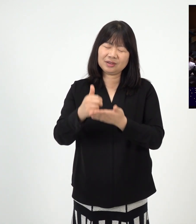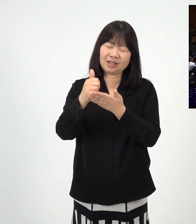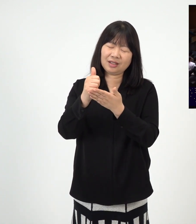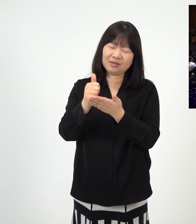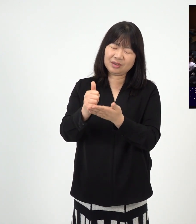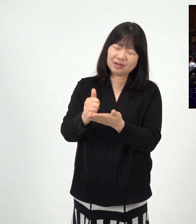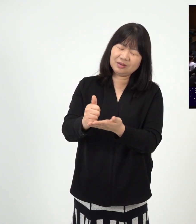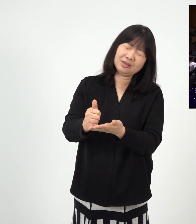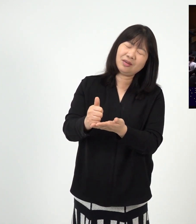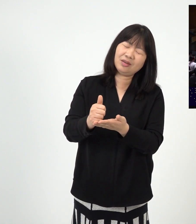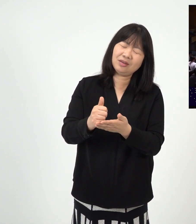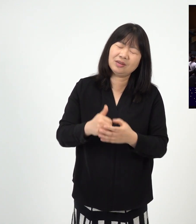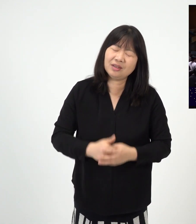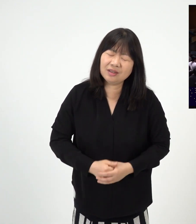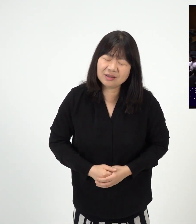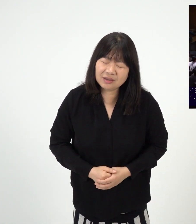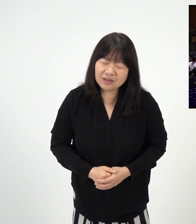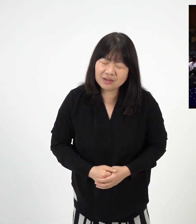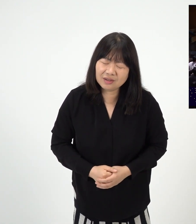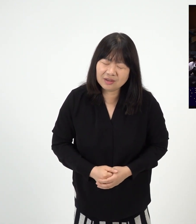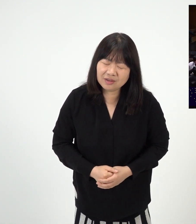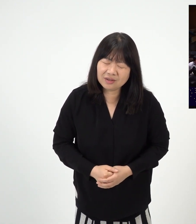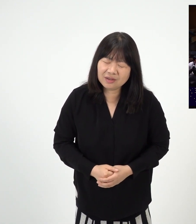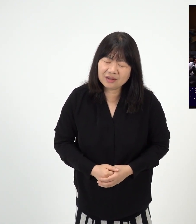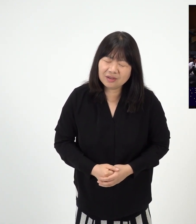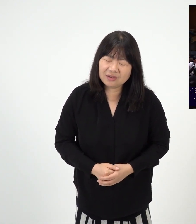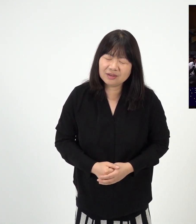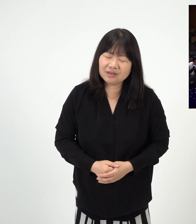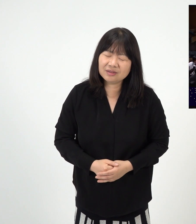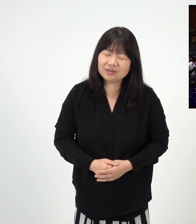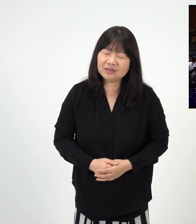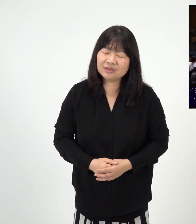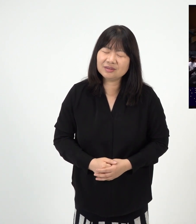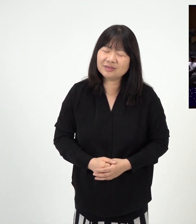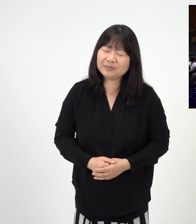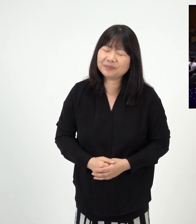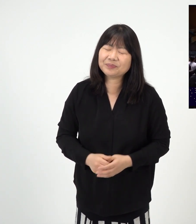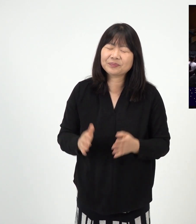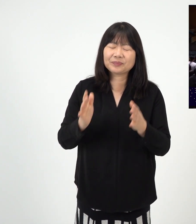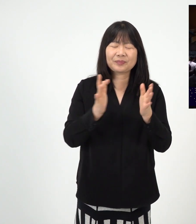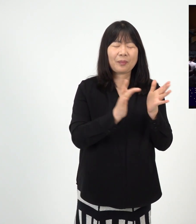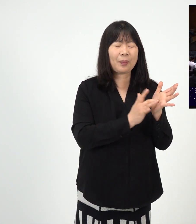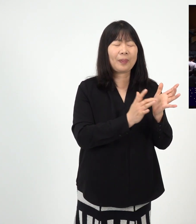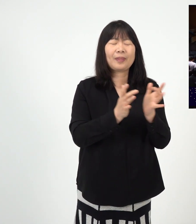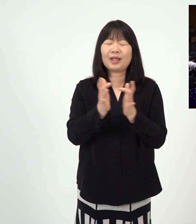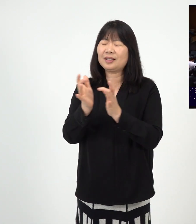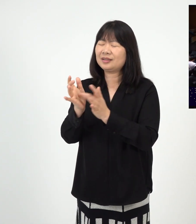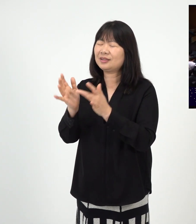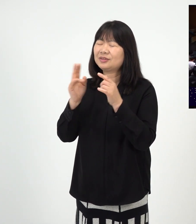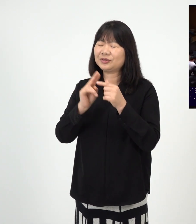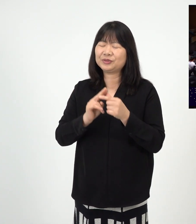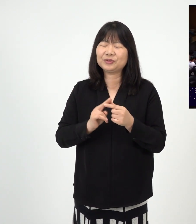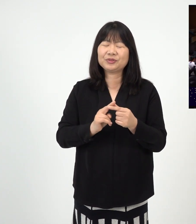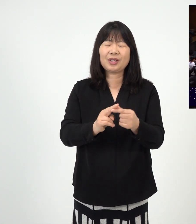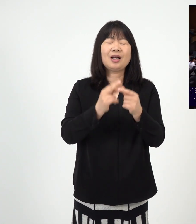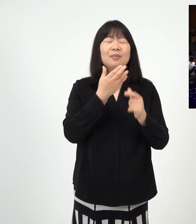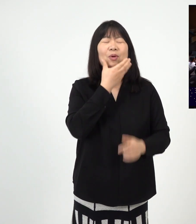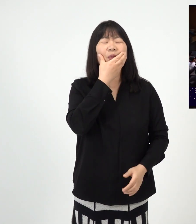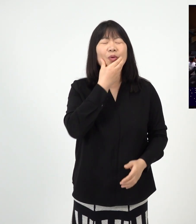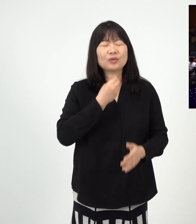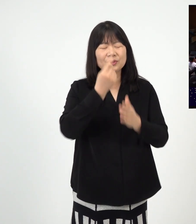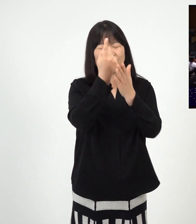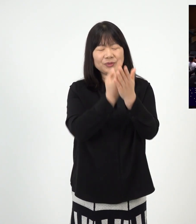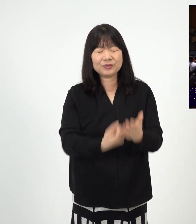주님의 남은 고난 채워라. 예수와 복을 위해 살리라.